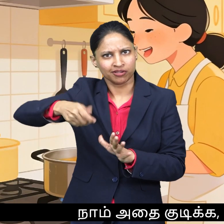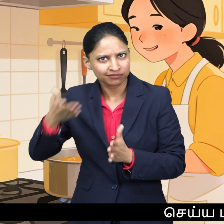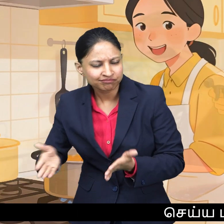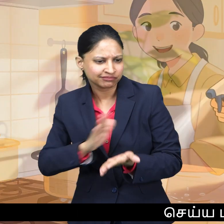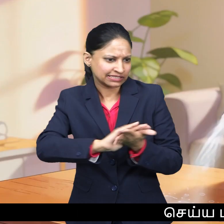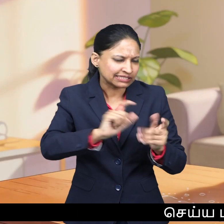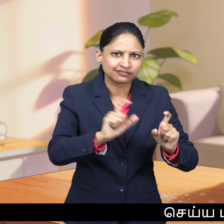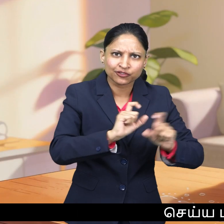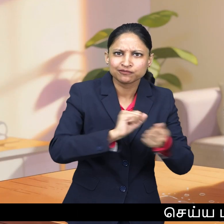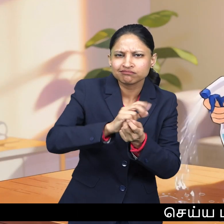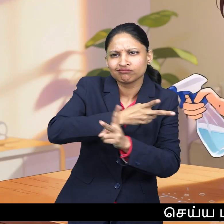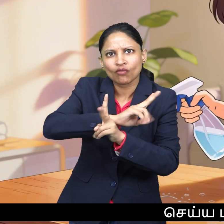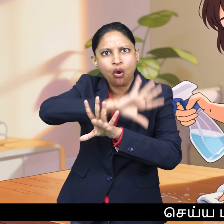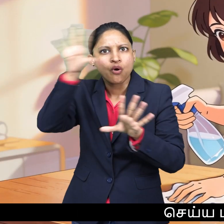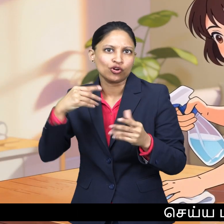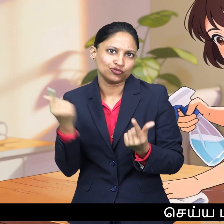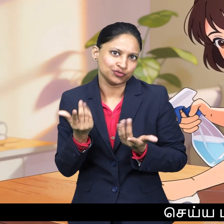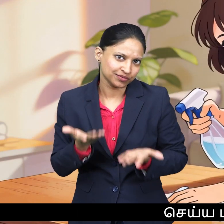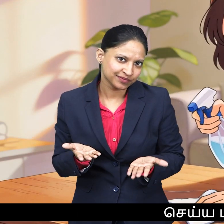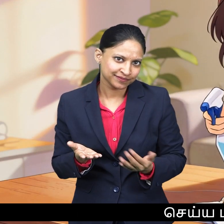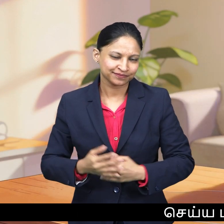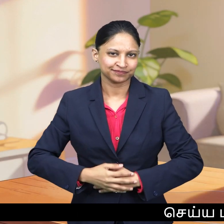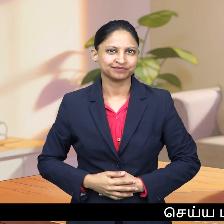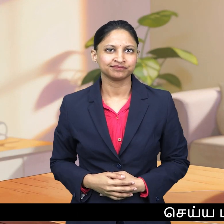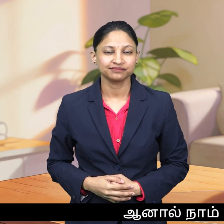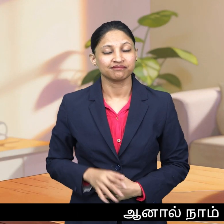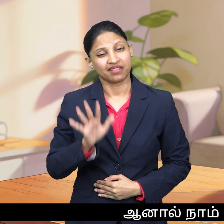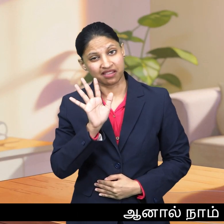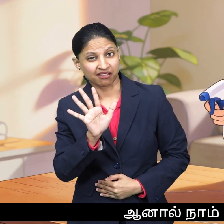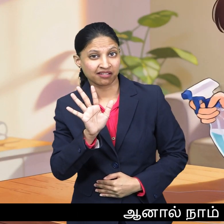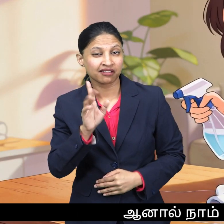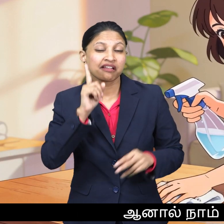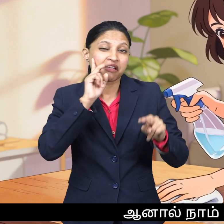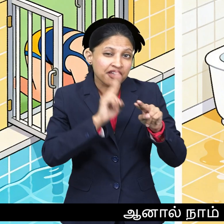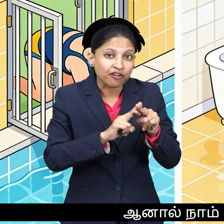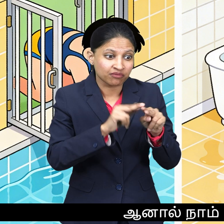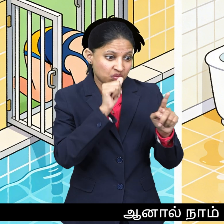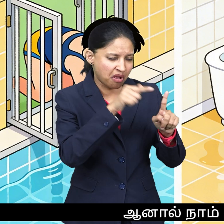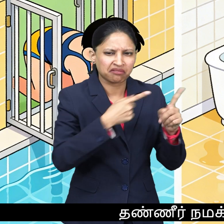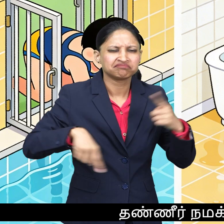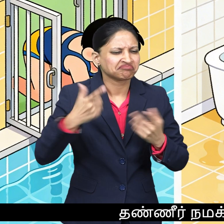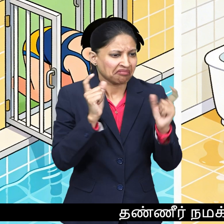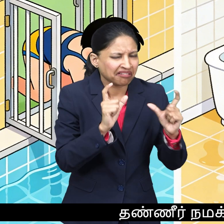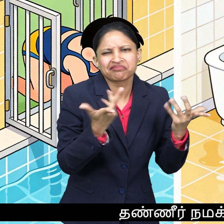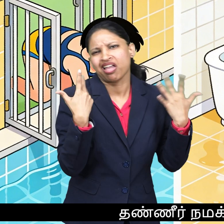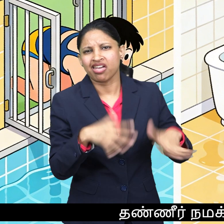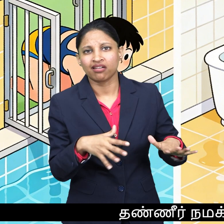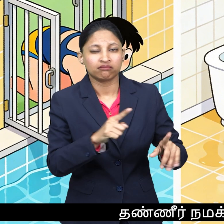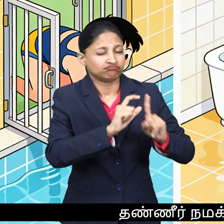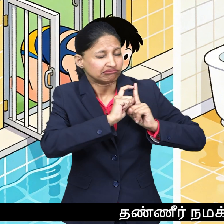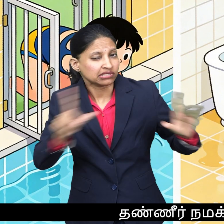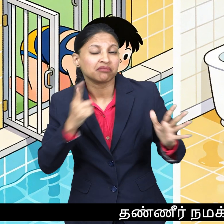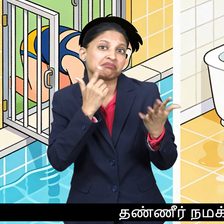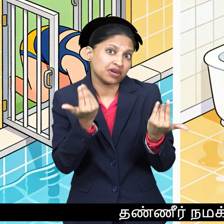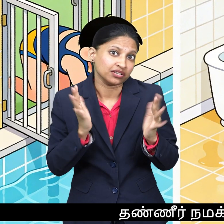சமைக்க மற்றும் சுத்தம் செய்ய பயன்படுத்துகிறோம். ஆனால் நாம் கவனமாக இல்லாவிட்டால் தண்ணீர் நமக்கு